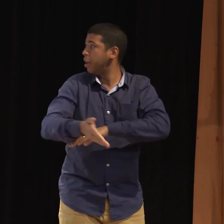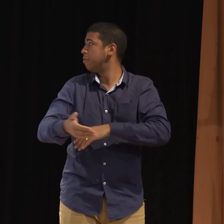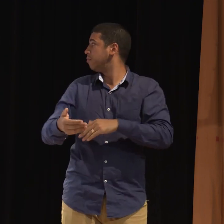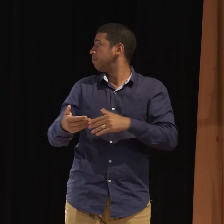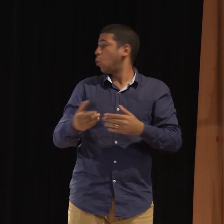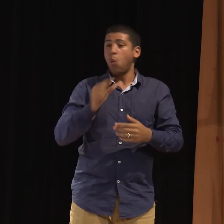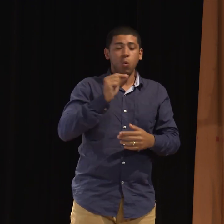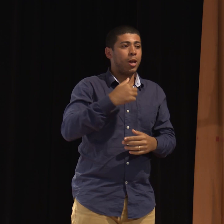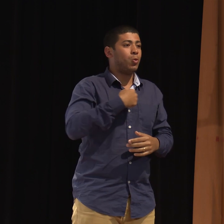né?